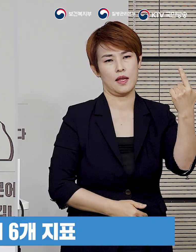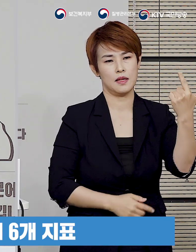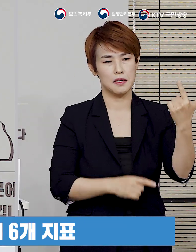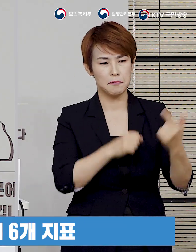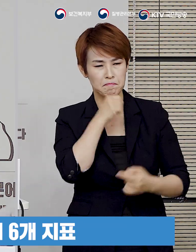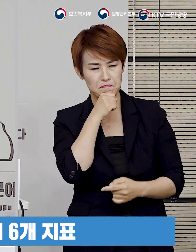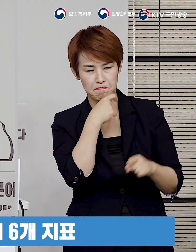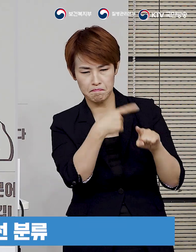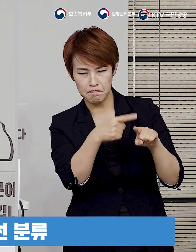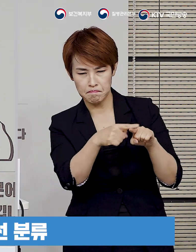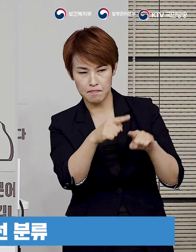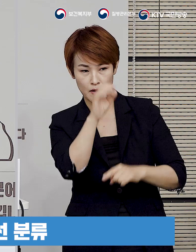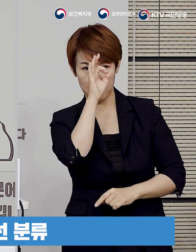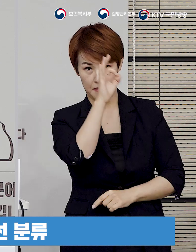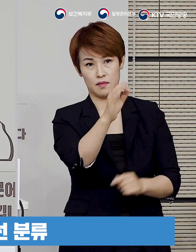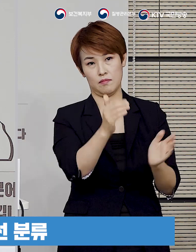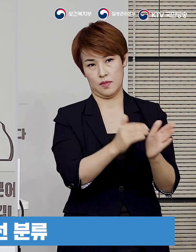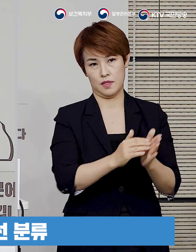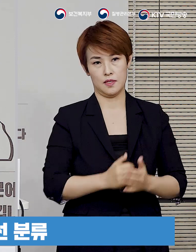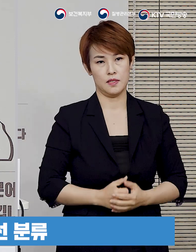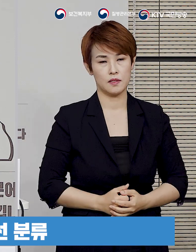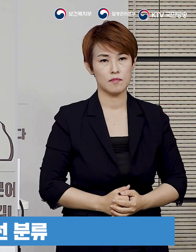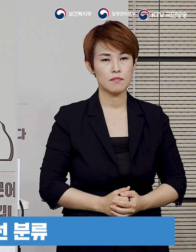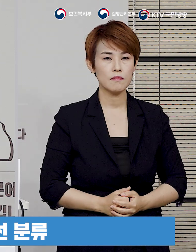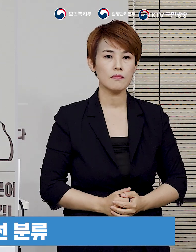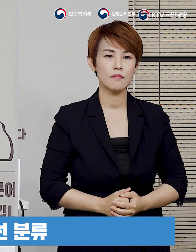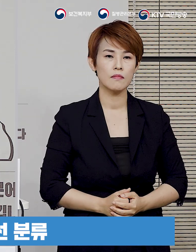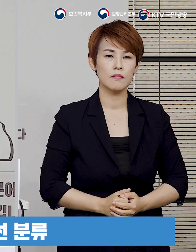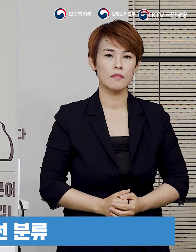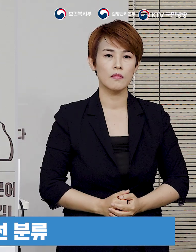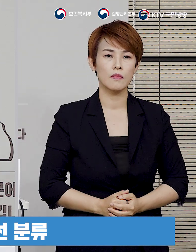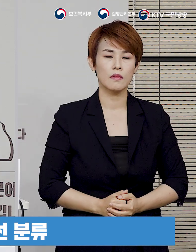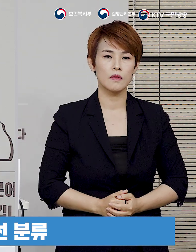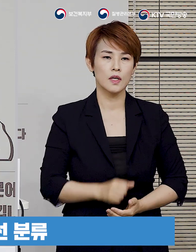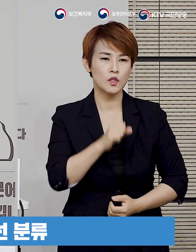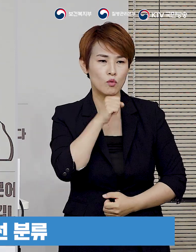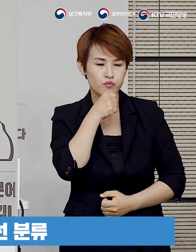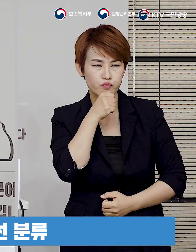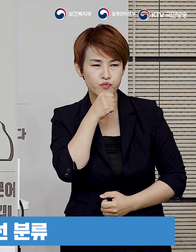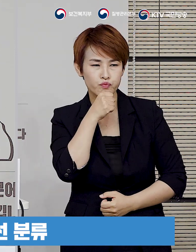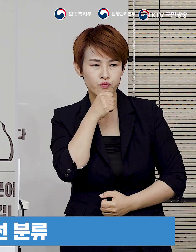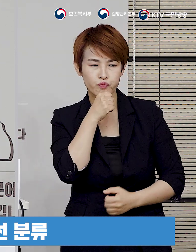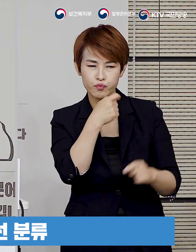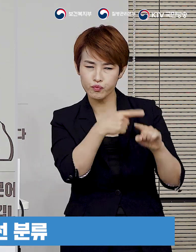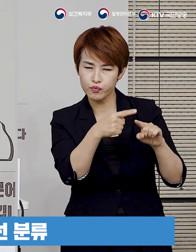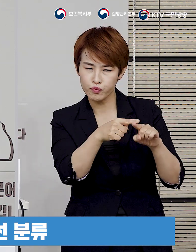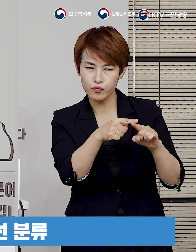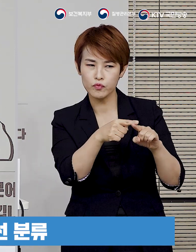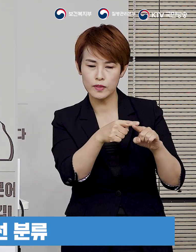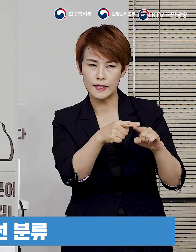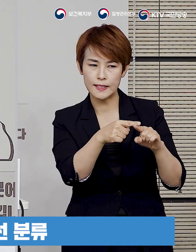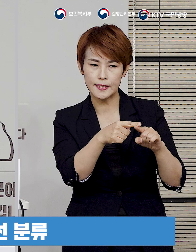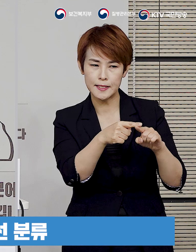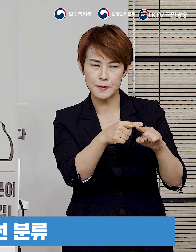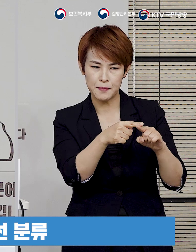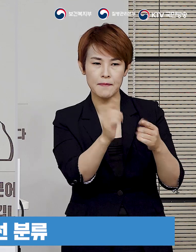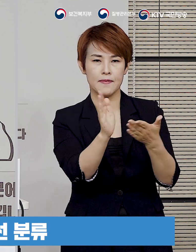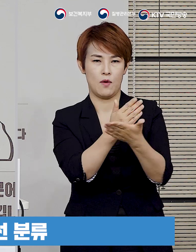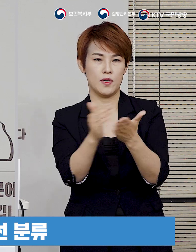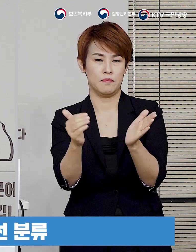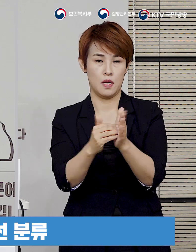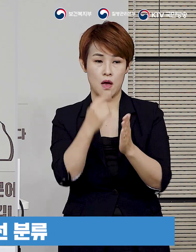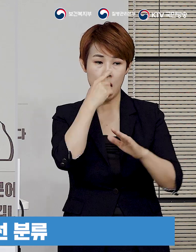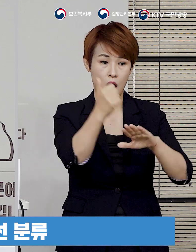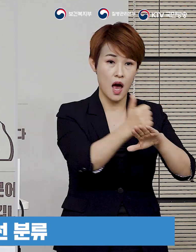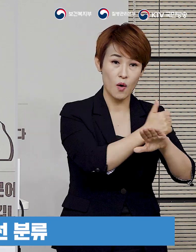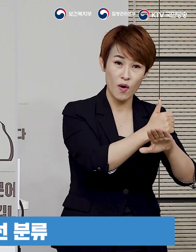평가를 했고, 이 경우에 저희가 그 좀 개별적으로 점수를 가지고 부여를 해서 좀